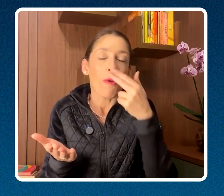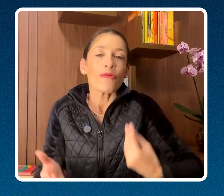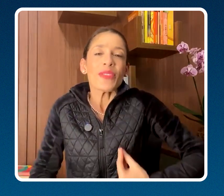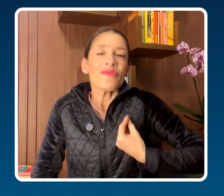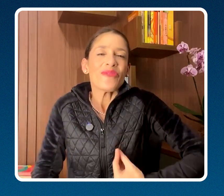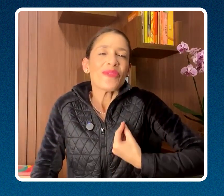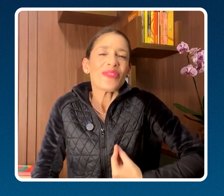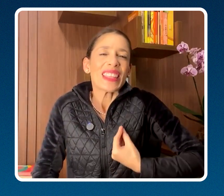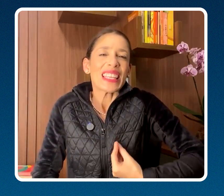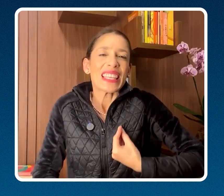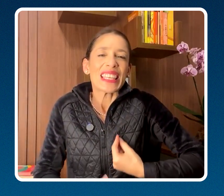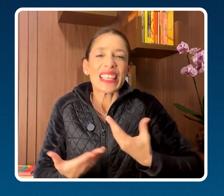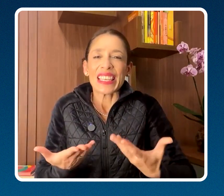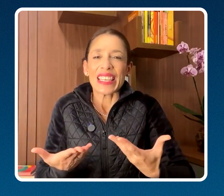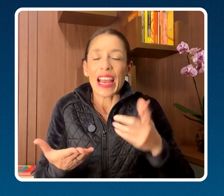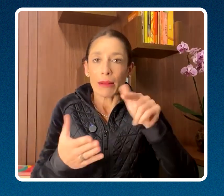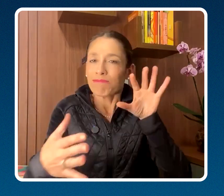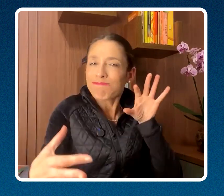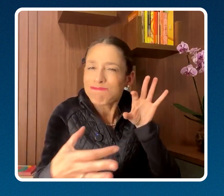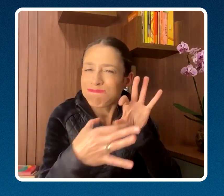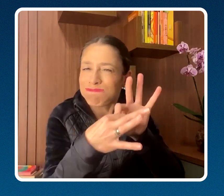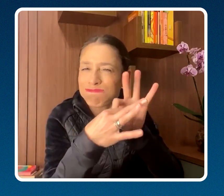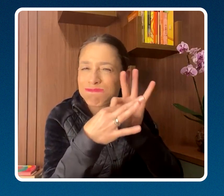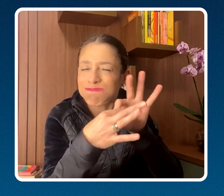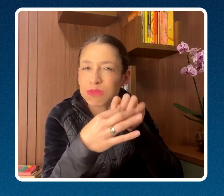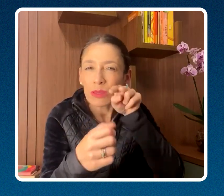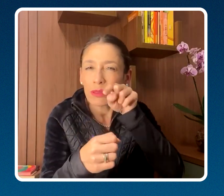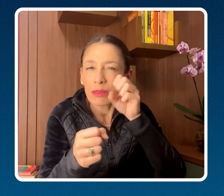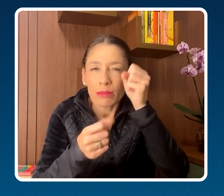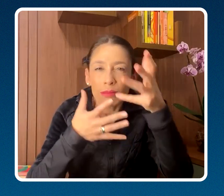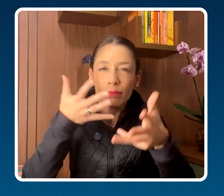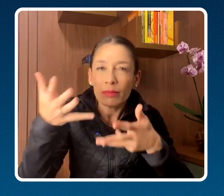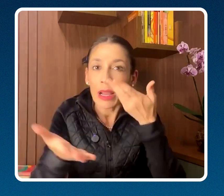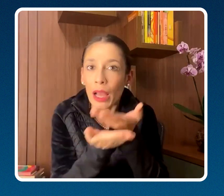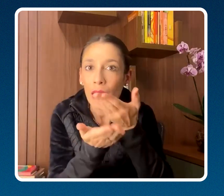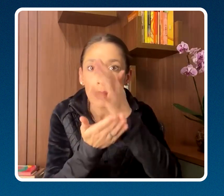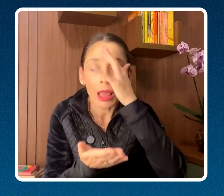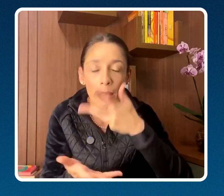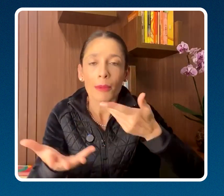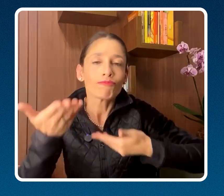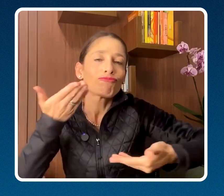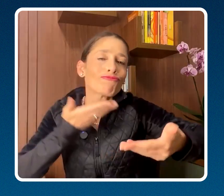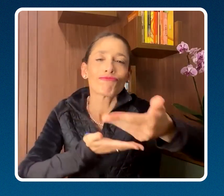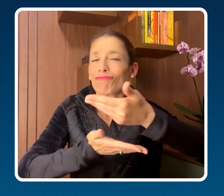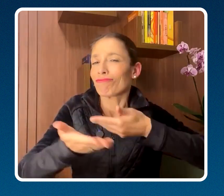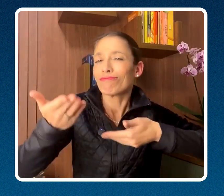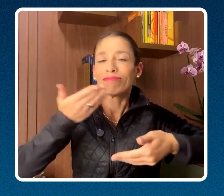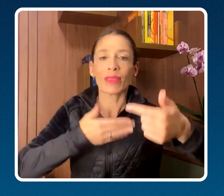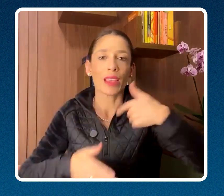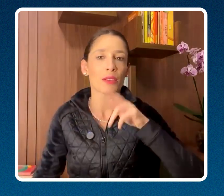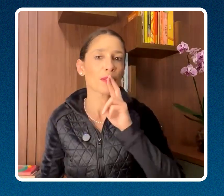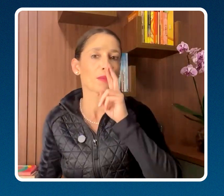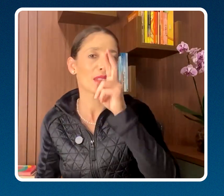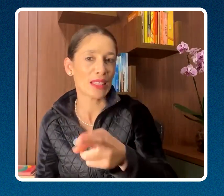é tão, assim, como é que se diz, é tão conectado, é tão dito ali na hora que não tem como nem a gente não interagir. Eu, de repente, às vezes eu estou interagindo,